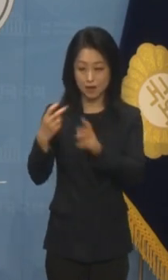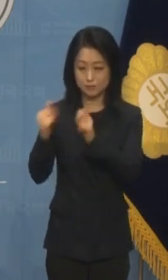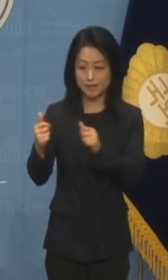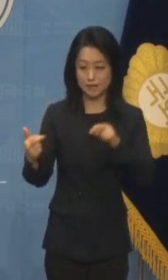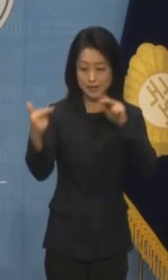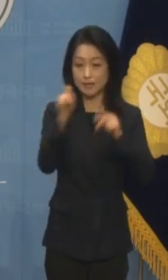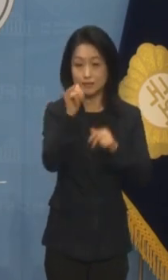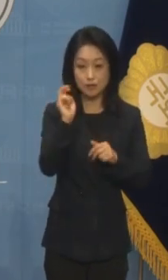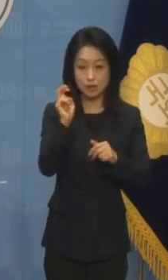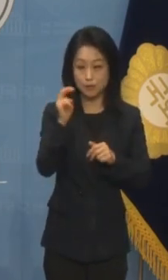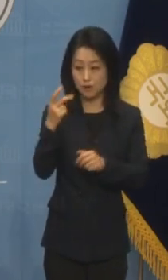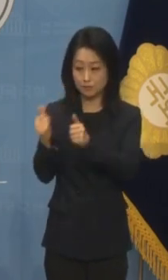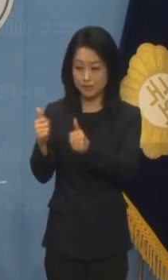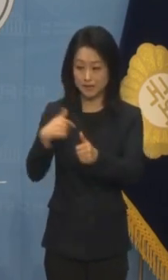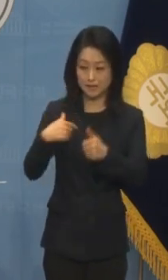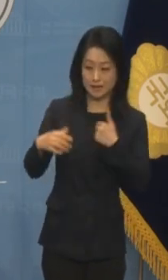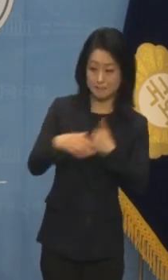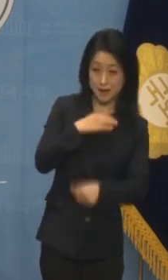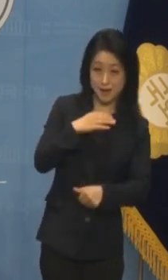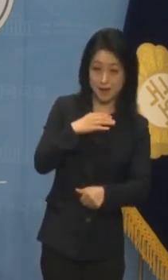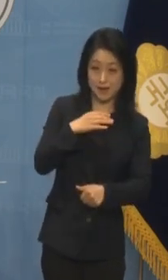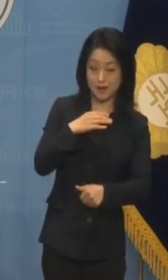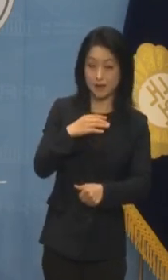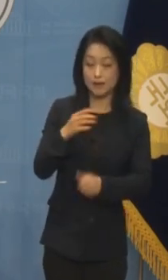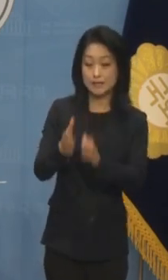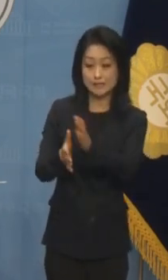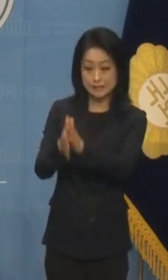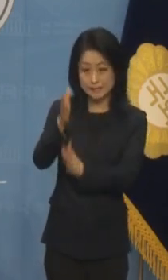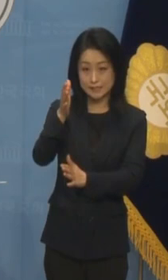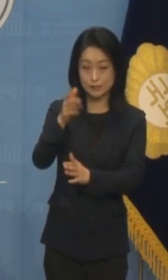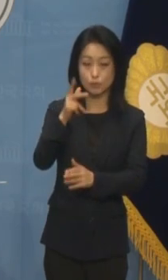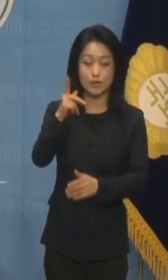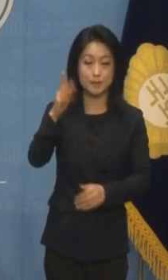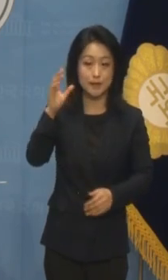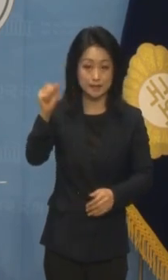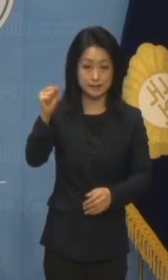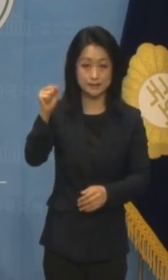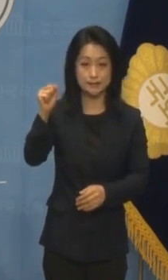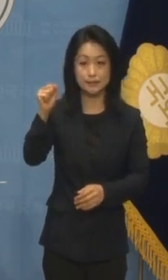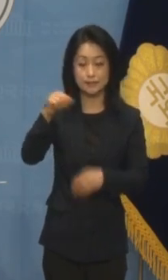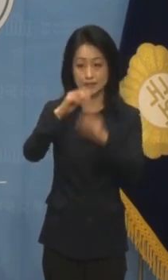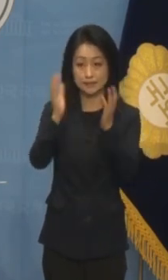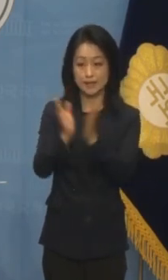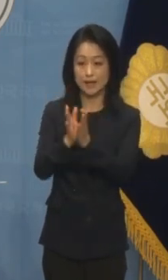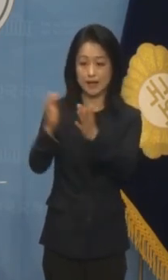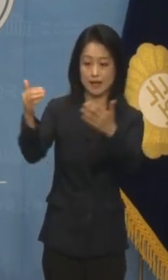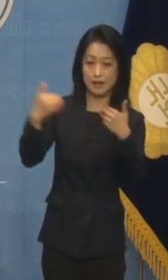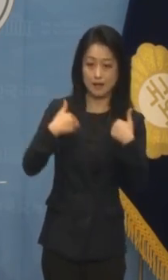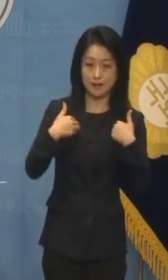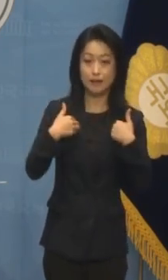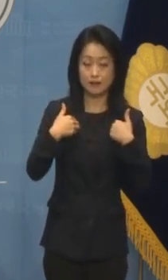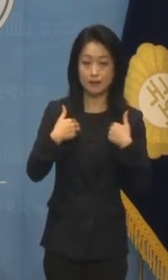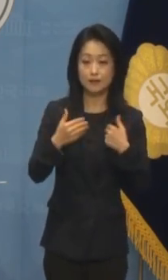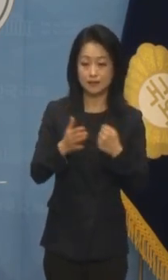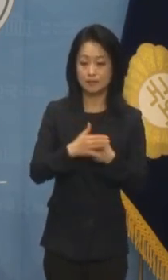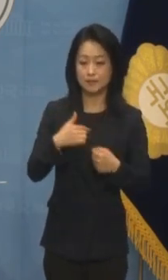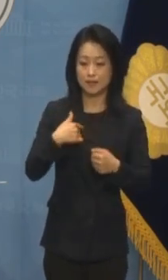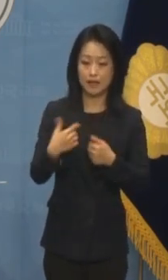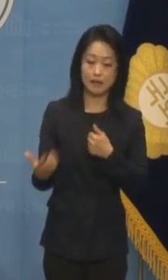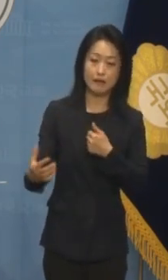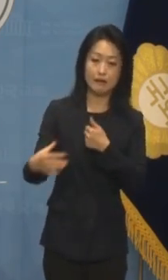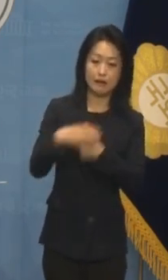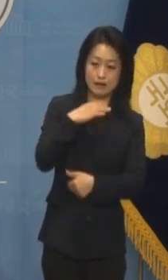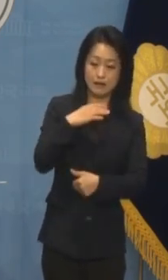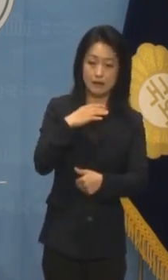역할도 나눠주면 봐야 되고 그 시도 그렇고 KBS도 그렇고 전부 다 이해관계 일치되는 나한테 덮어주시면 도움이